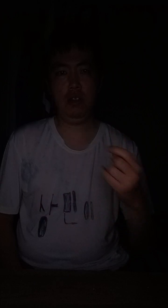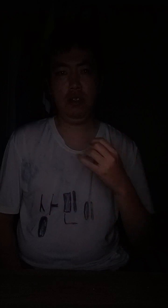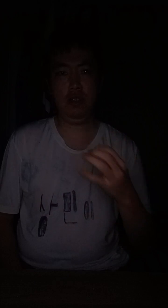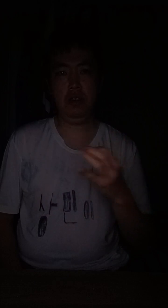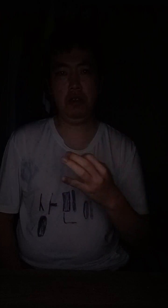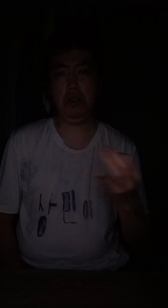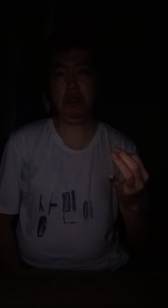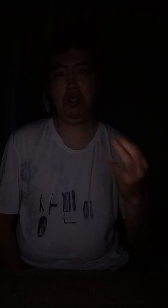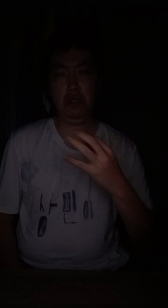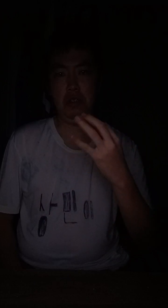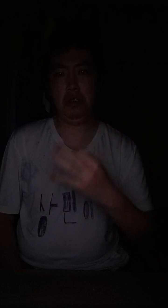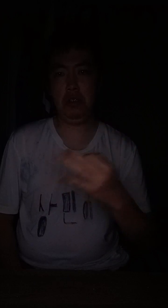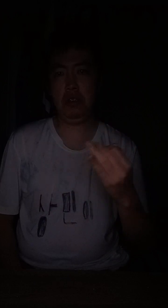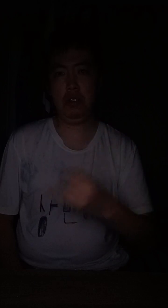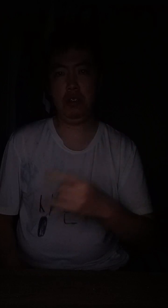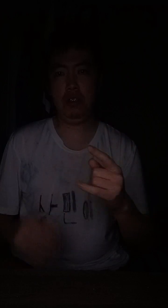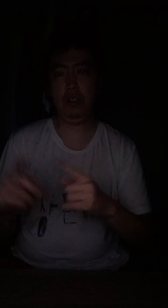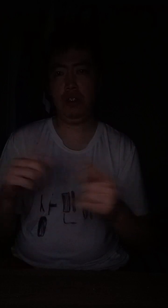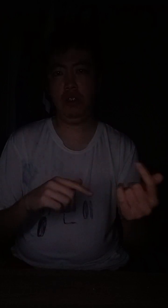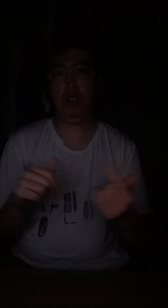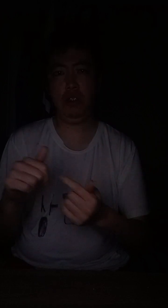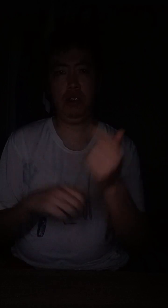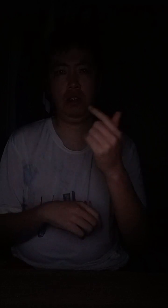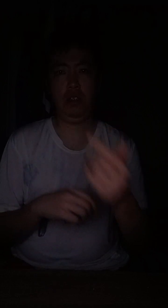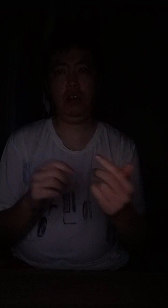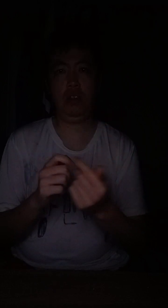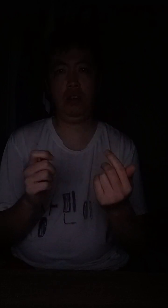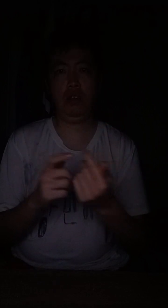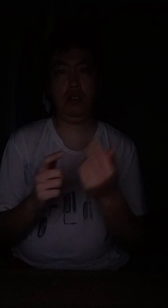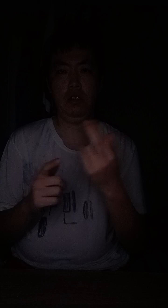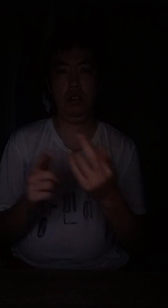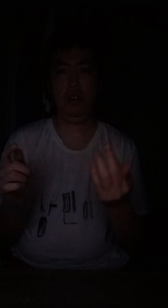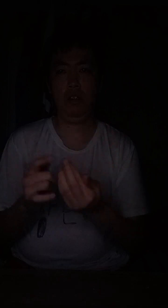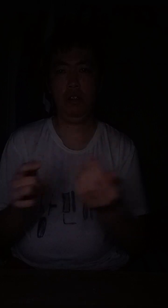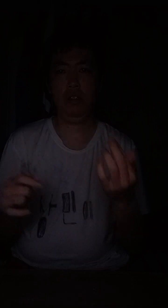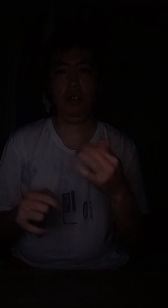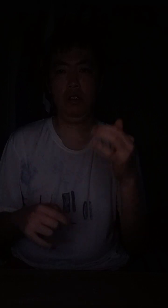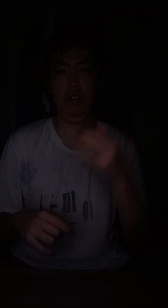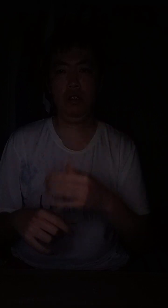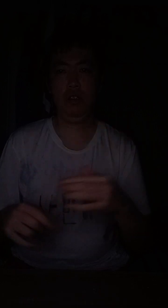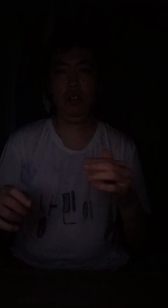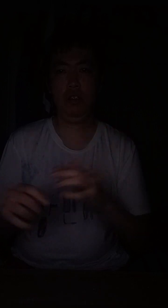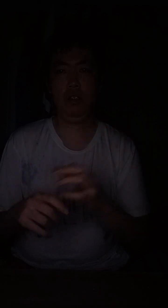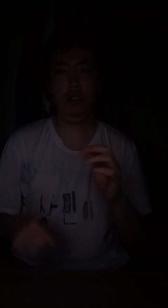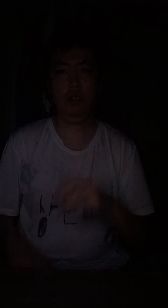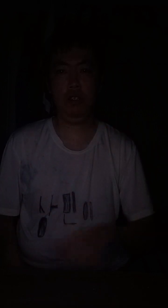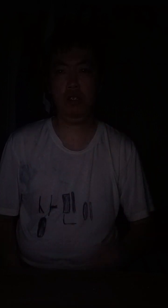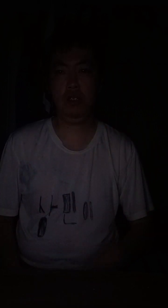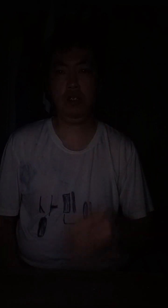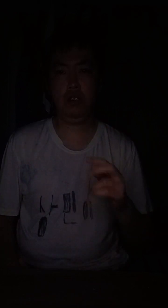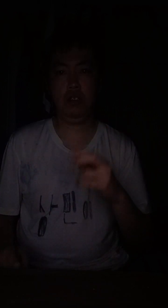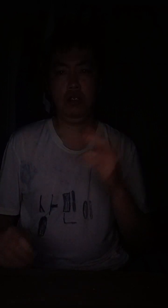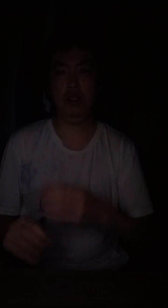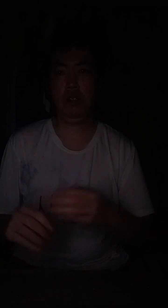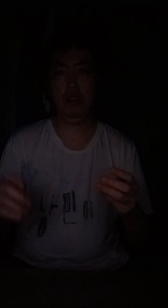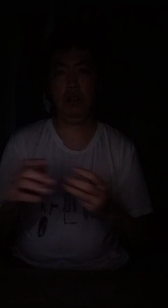등을 폐기하라고 지시했다는 진술을 확보했습니다. 다만 회의에서 참모들이 자료를 보존해야 한다고 간곡히 만류해